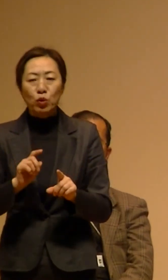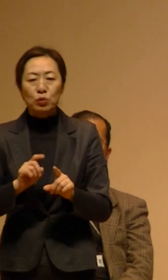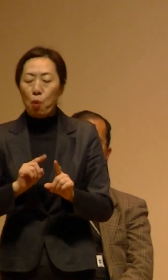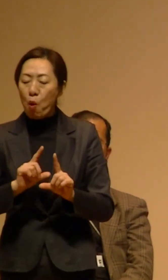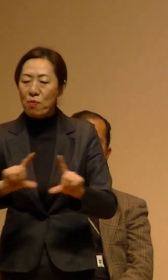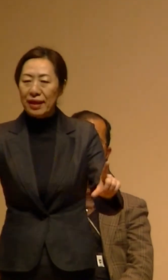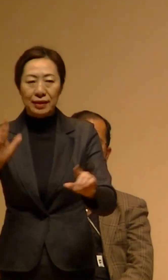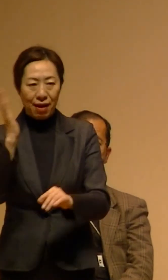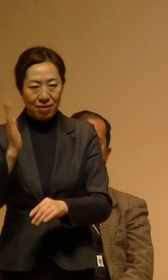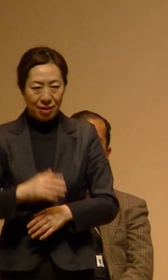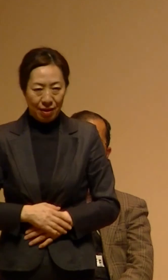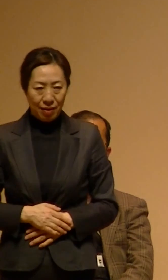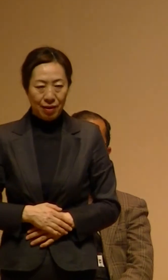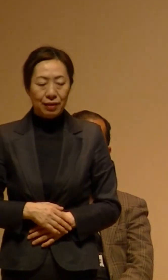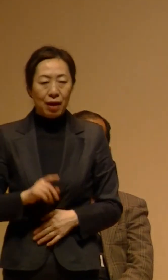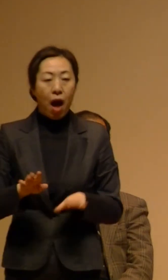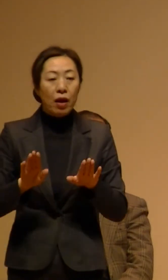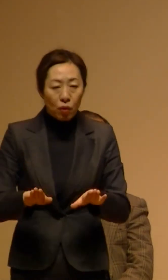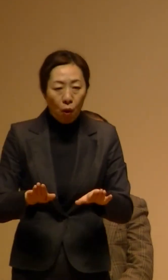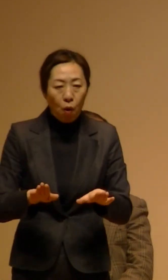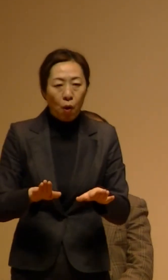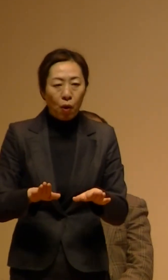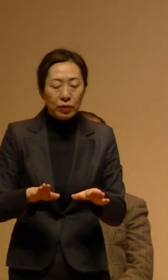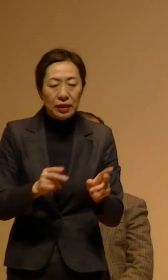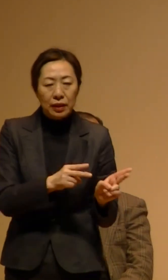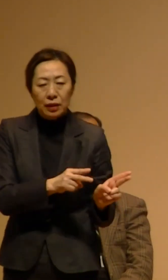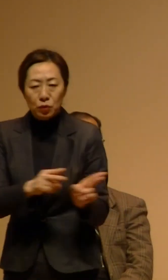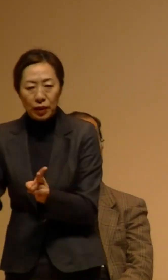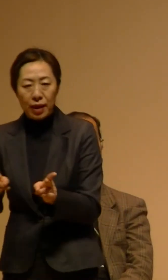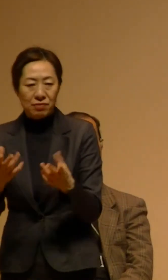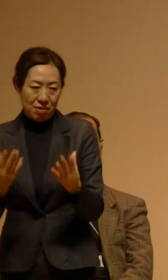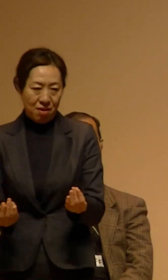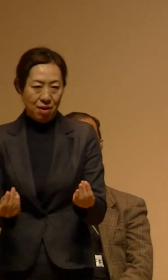は今日に備えるためだ、このように思って